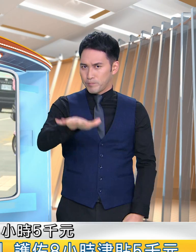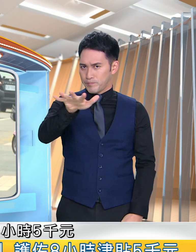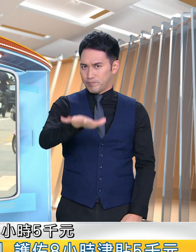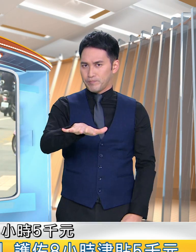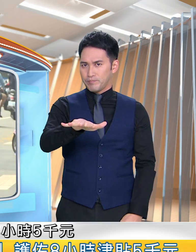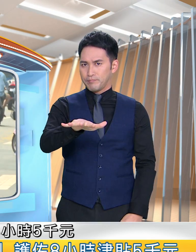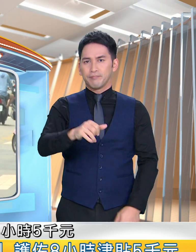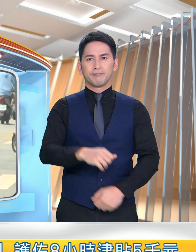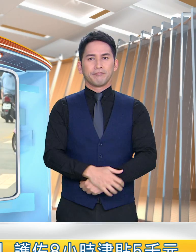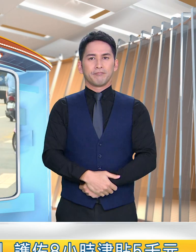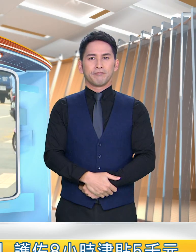5000元。